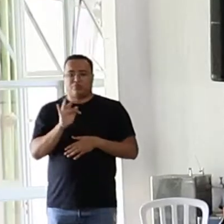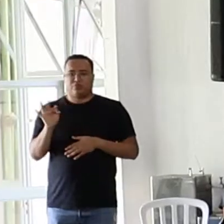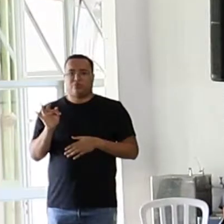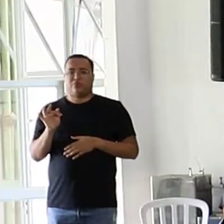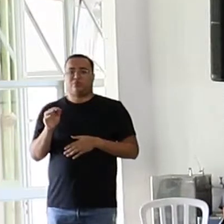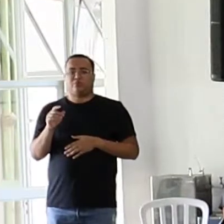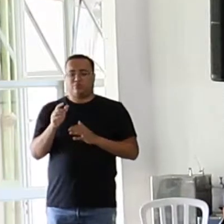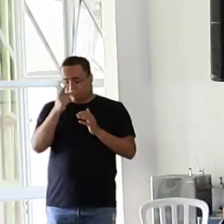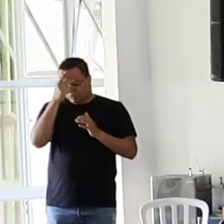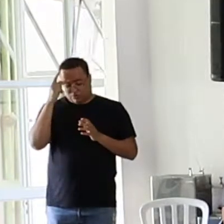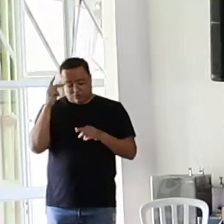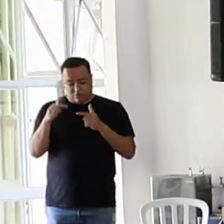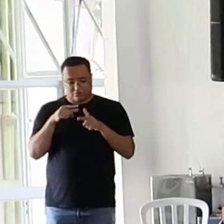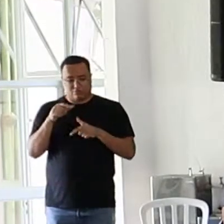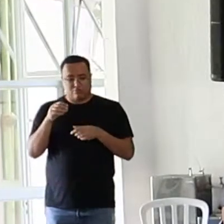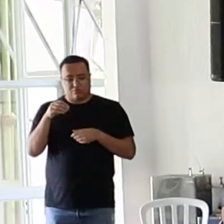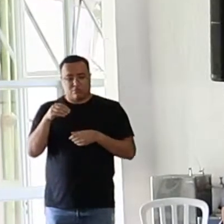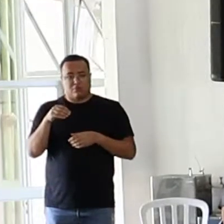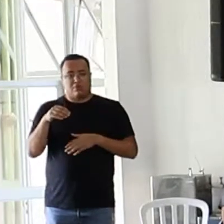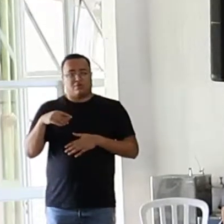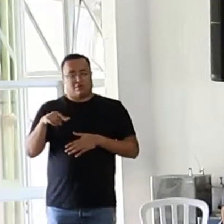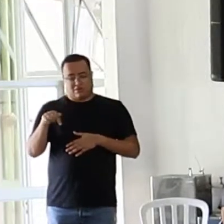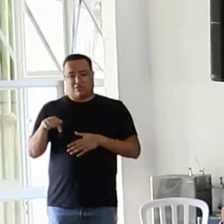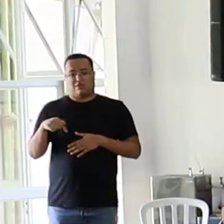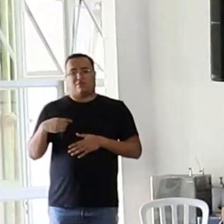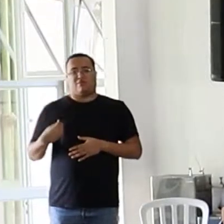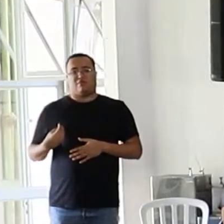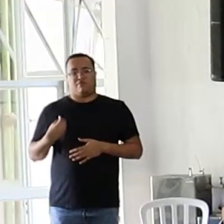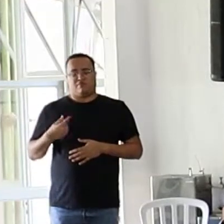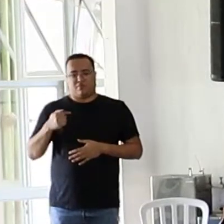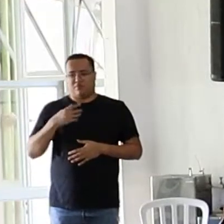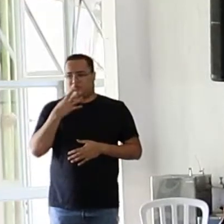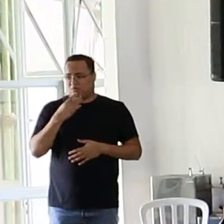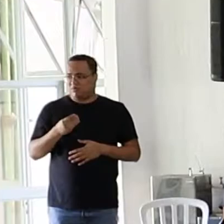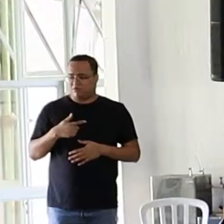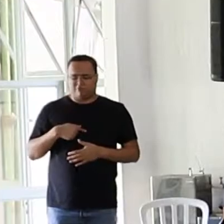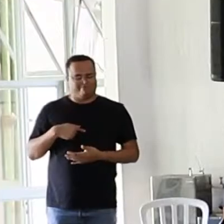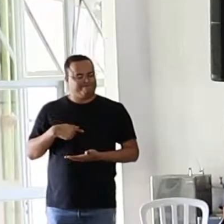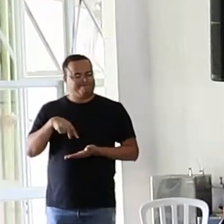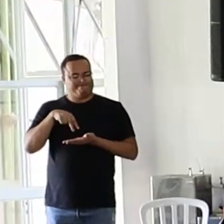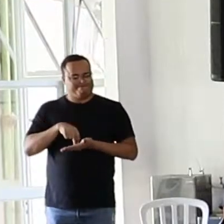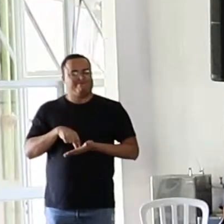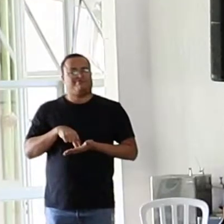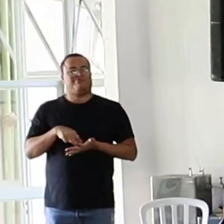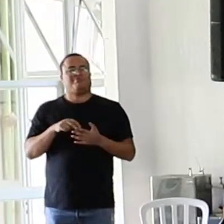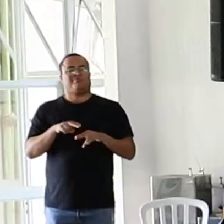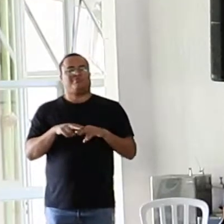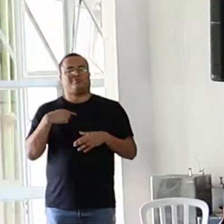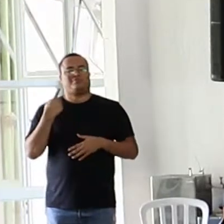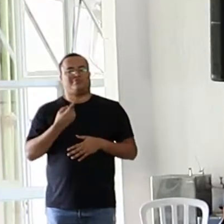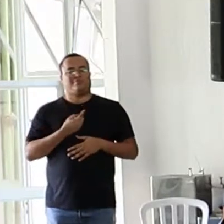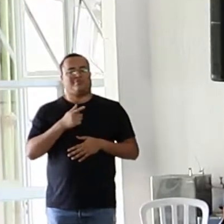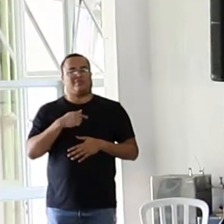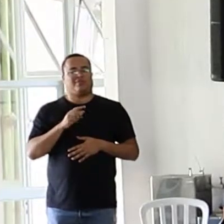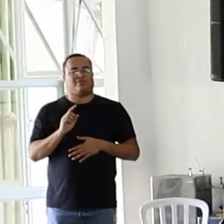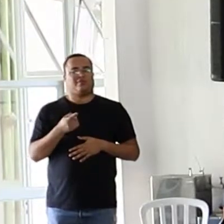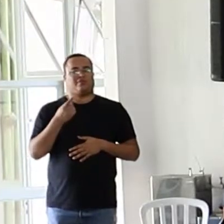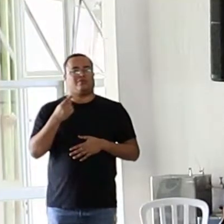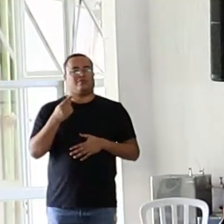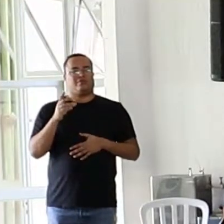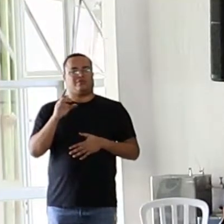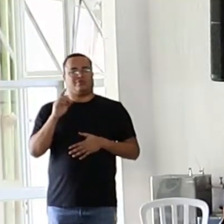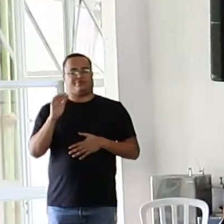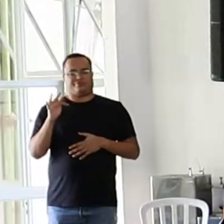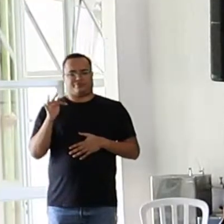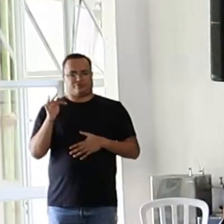Guará esse raiz então Olha só que coisa legal embora a gente seja único território